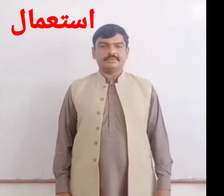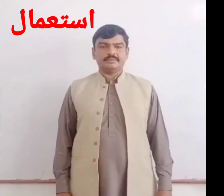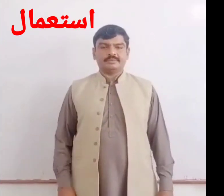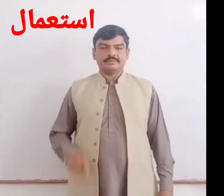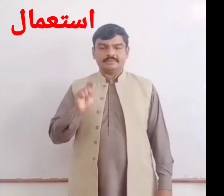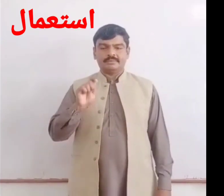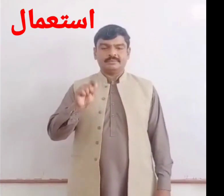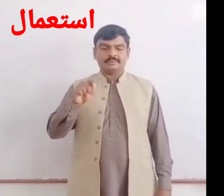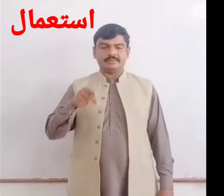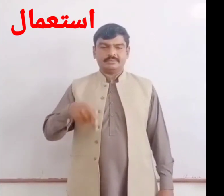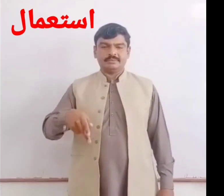इस्तेमाल,